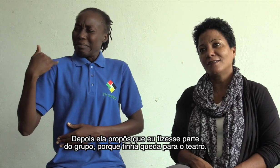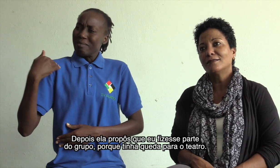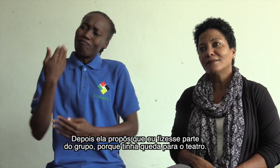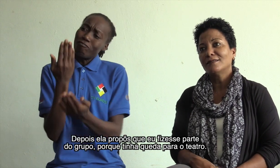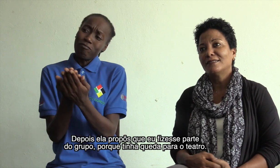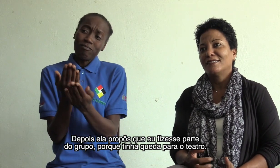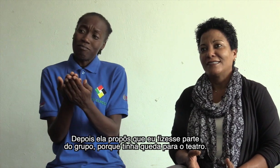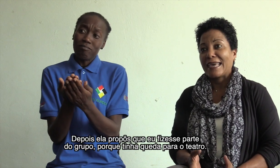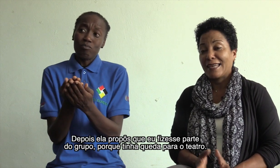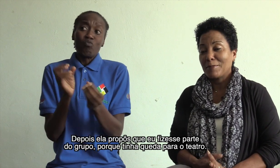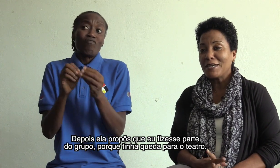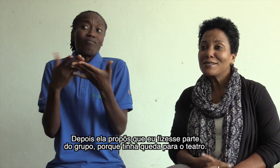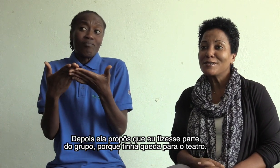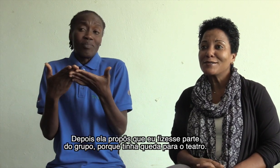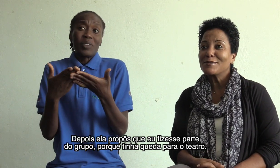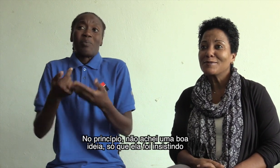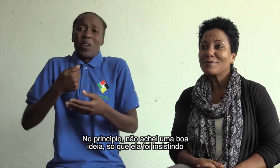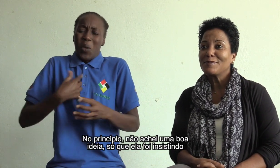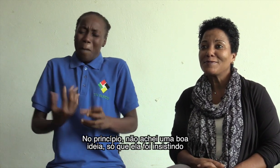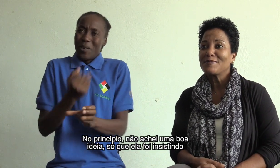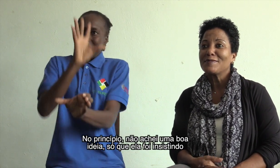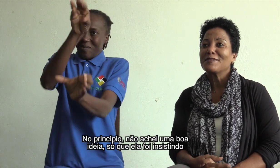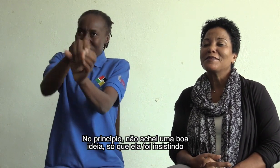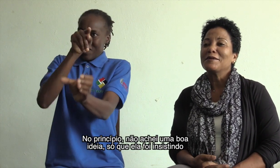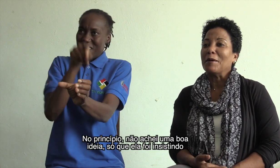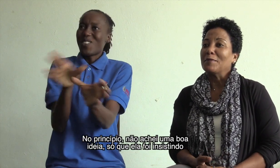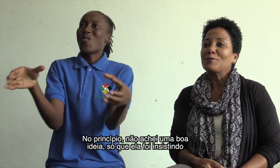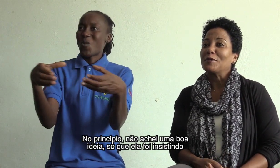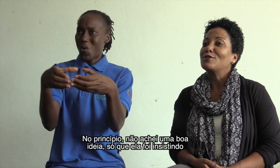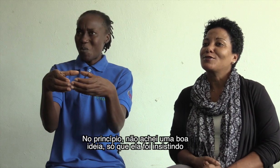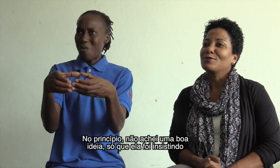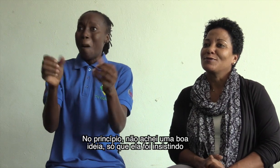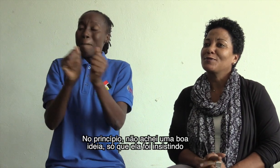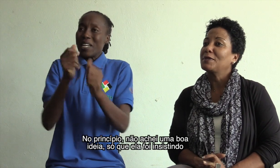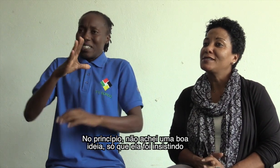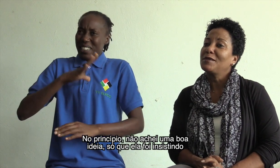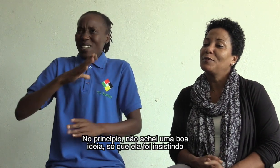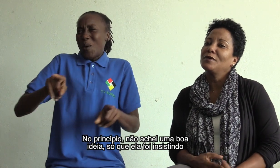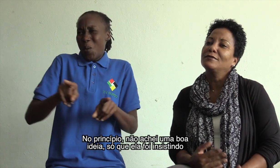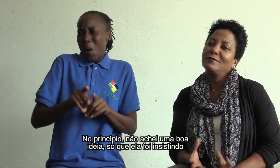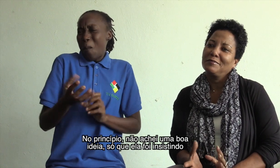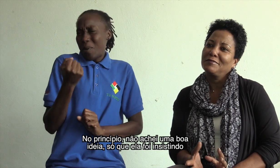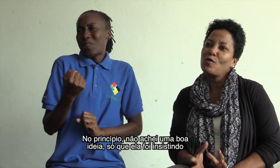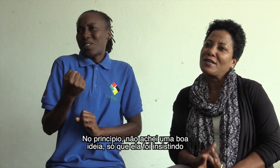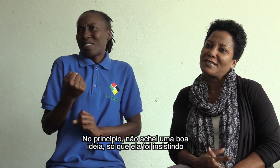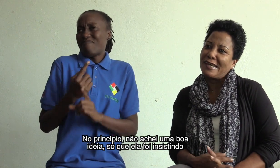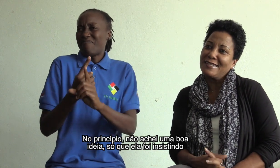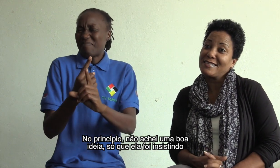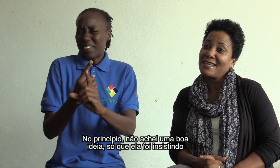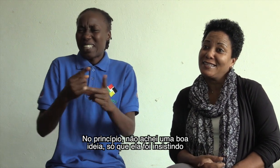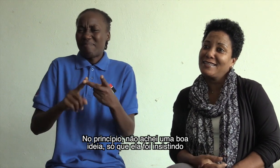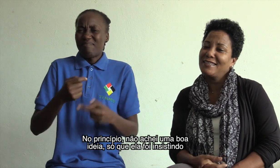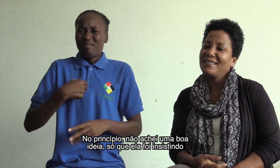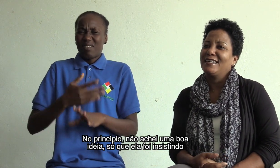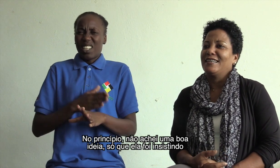tinha queda para isso. Mas pronto, no princípio eu não achei